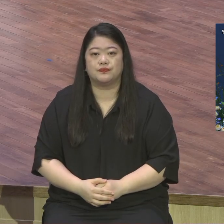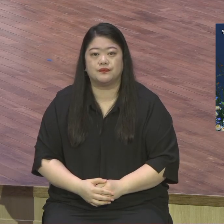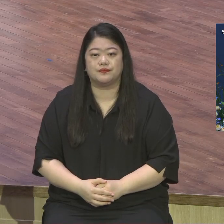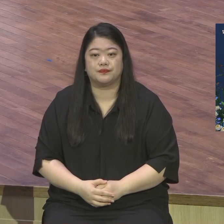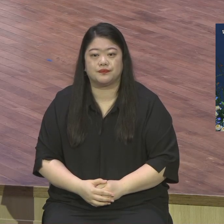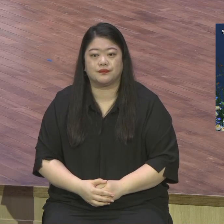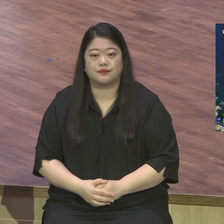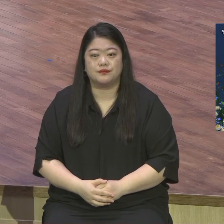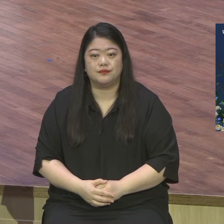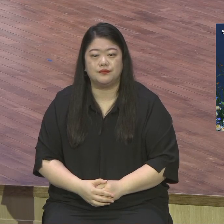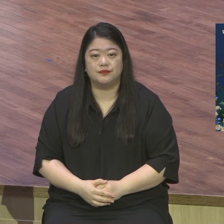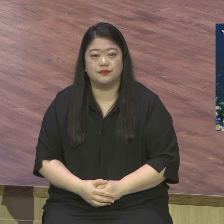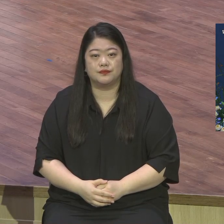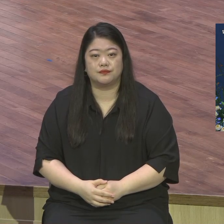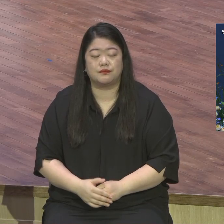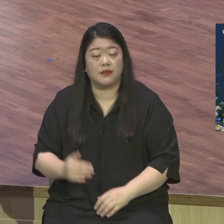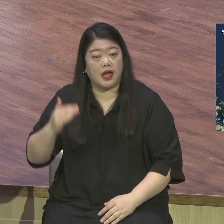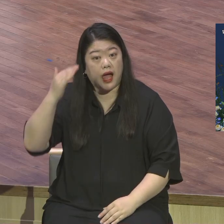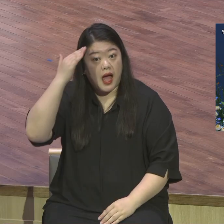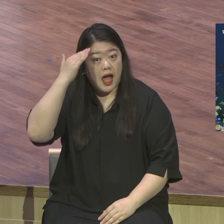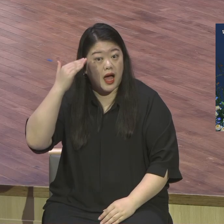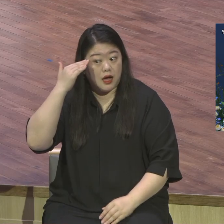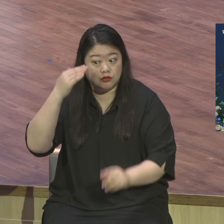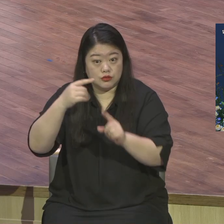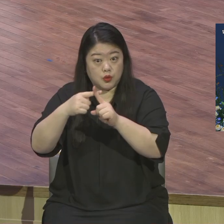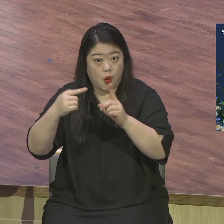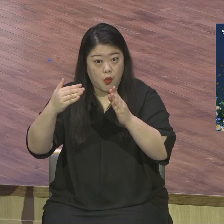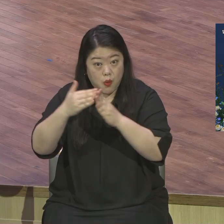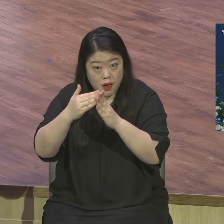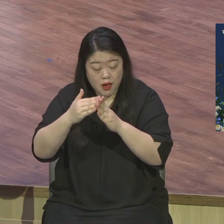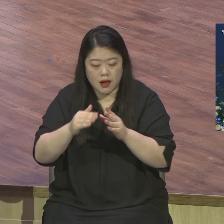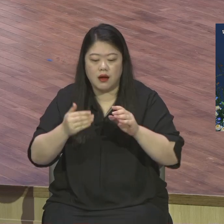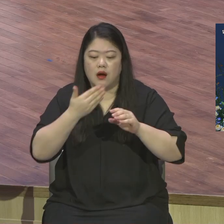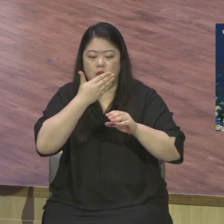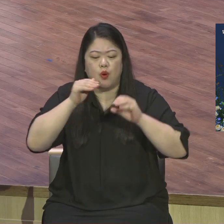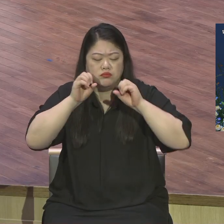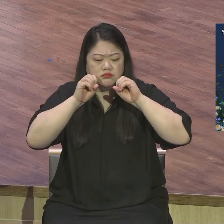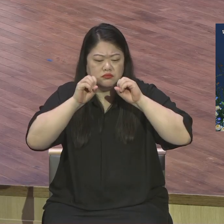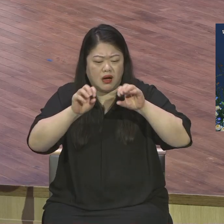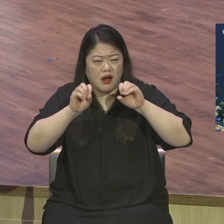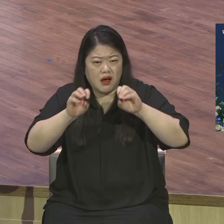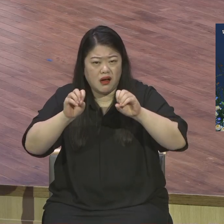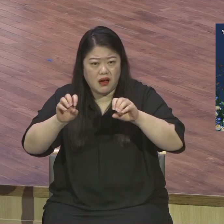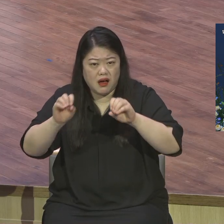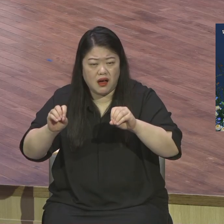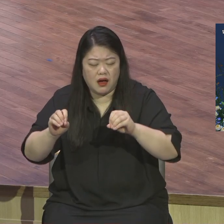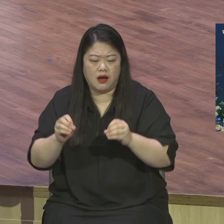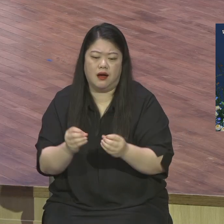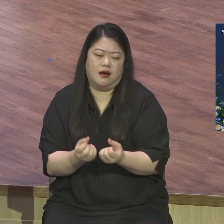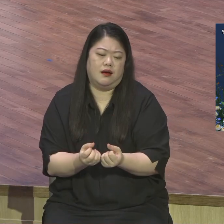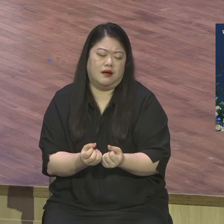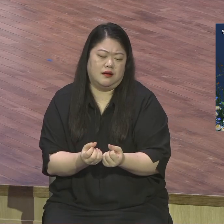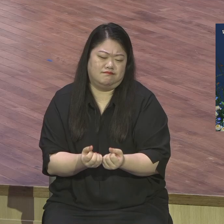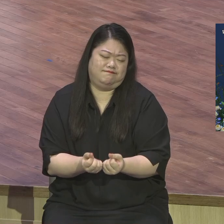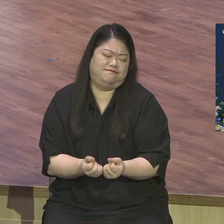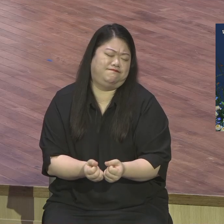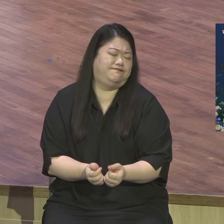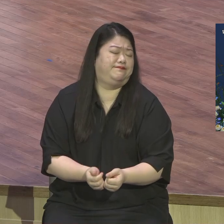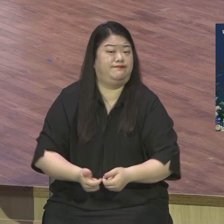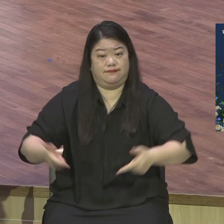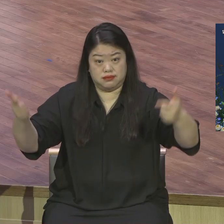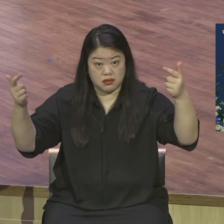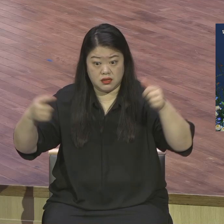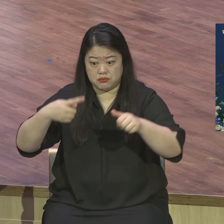한국교회 영혼 영혼 구원의 열정이 풀릴 때 일어났어요. 그 결과 우리나라가